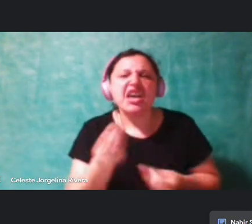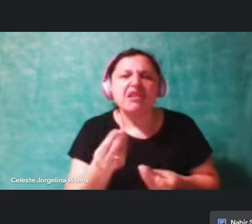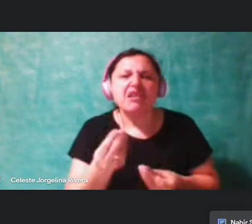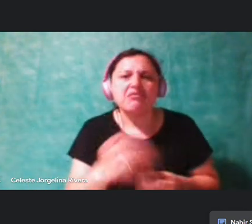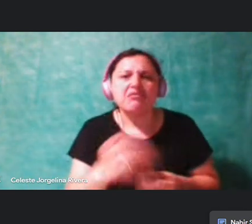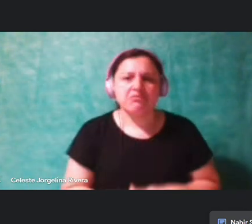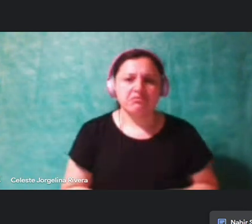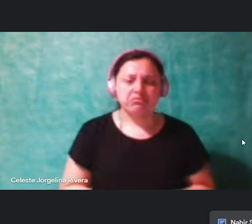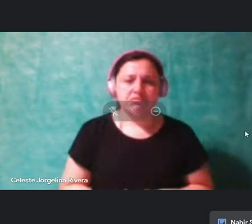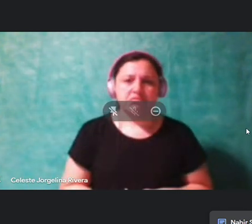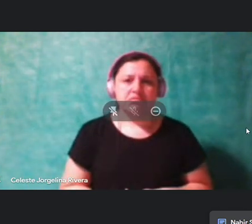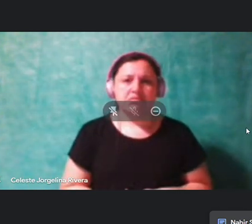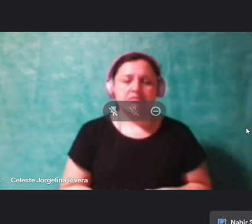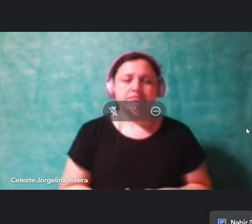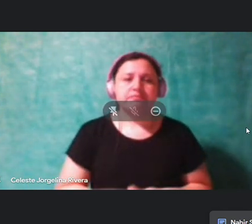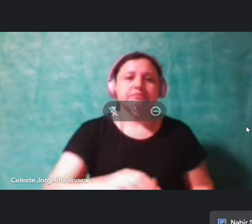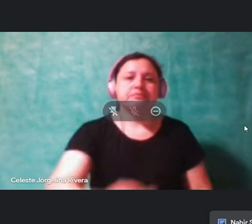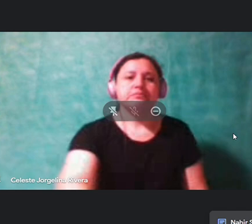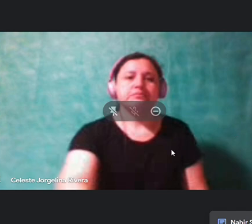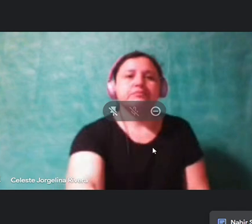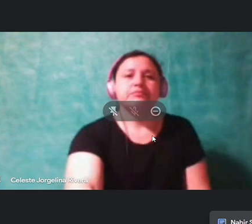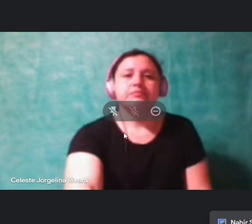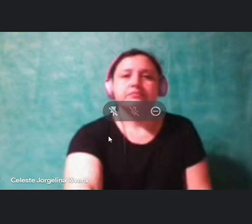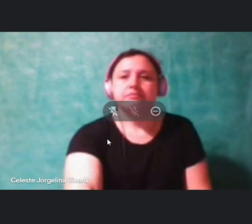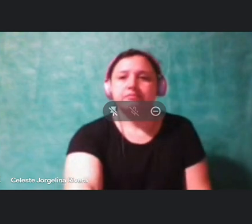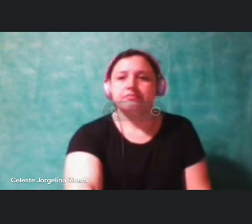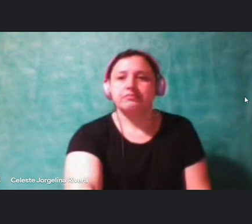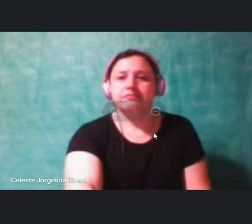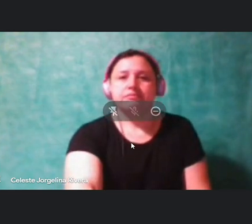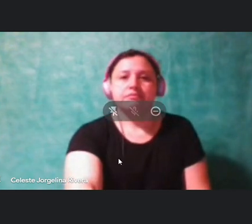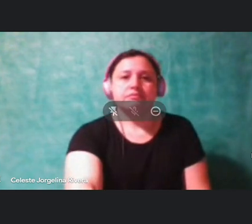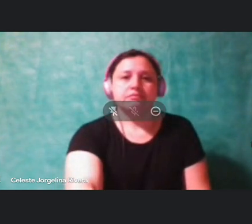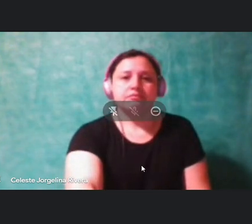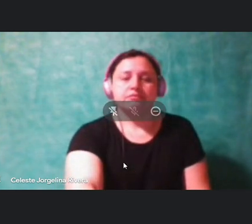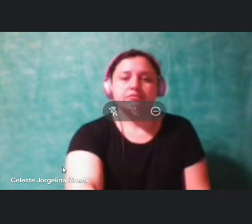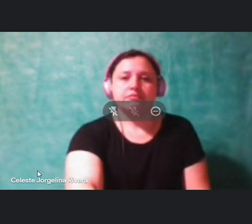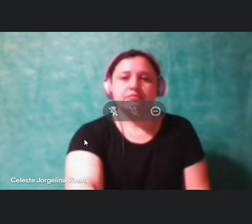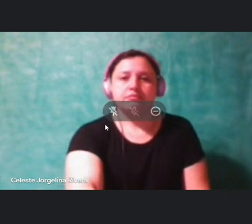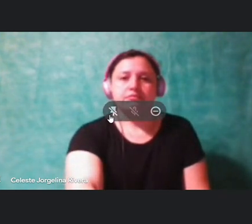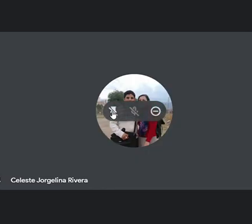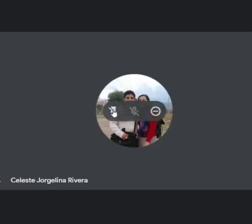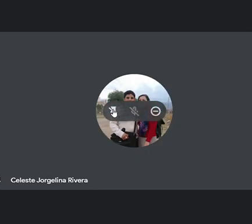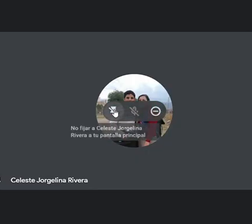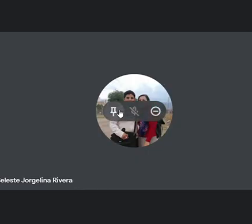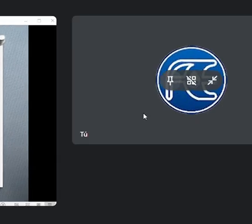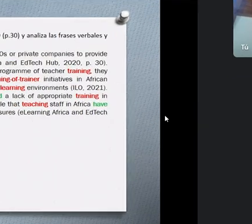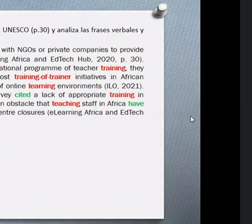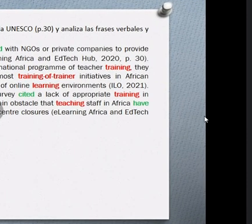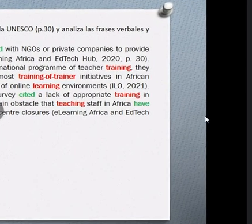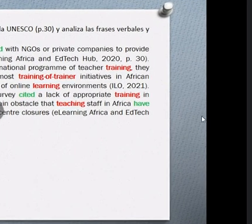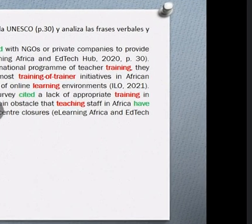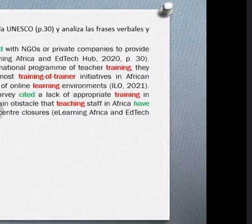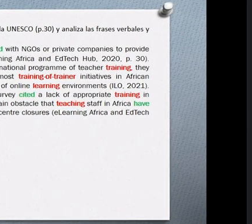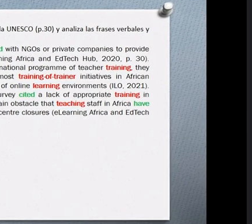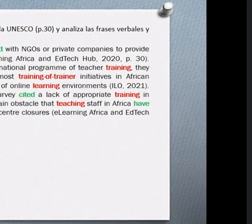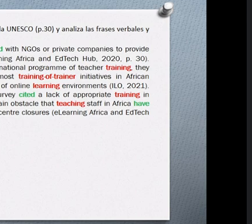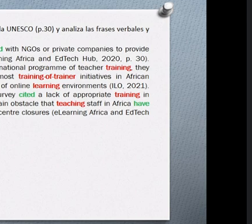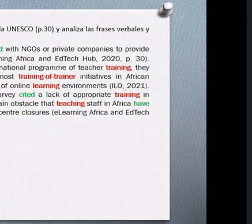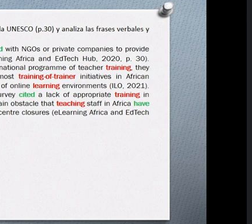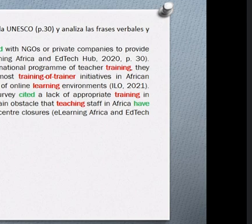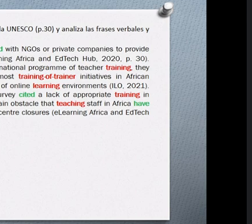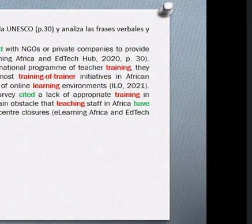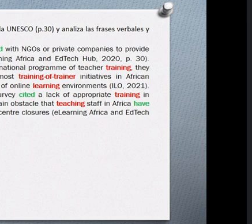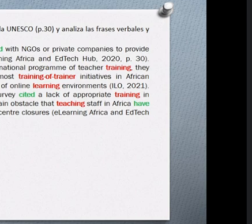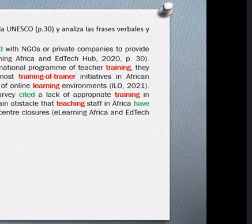Cambio intérprete, Anaí. A ver. Para mí, sigo núcleo. A ver, esperen que... ¿dónde están Anaí?